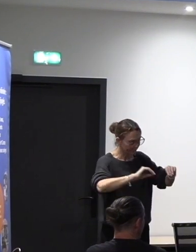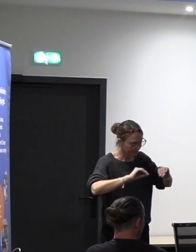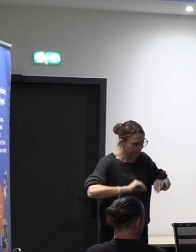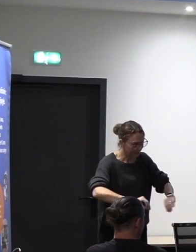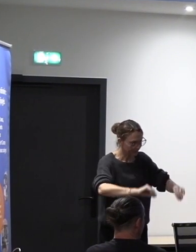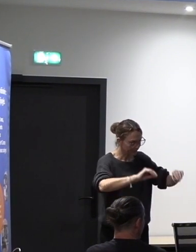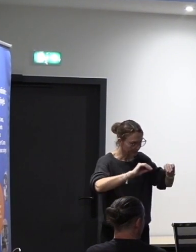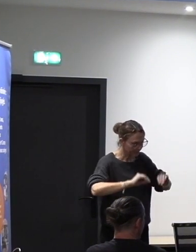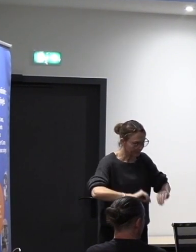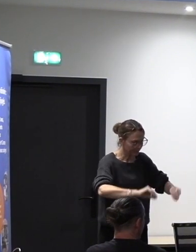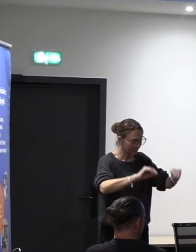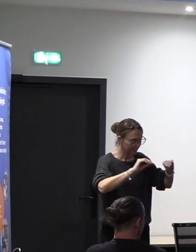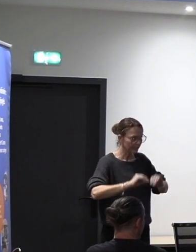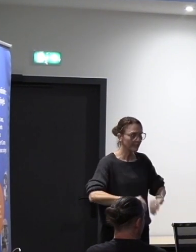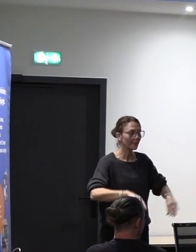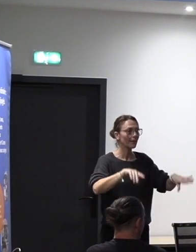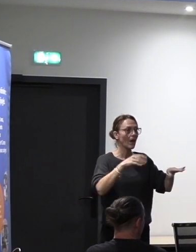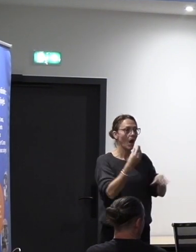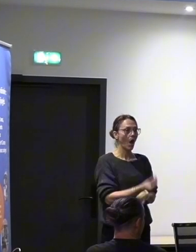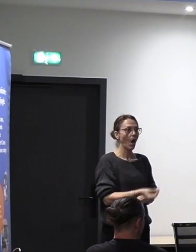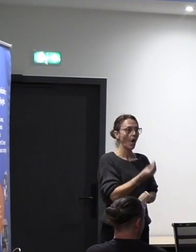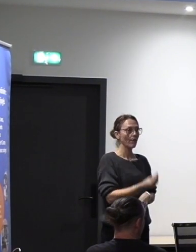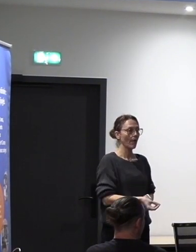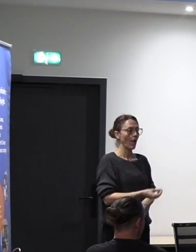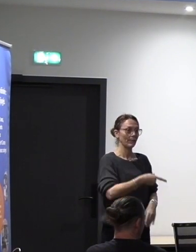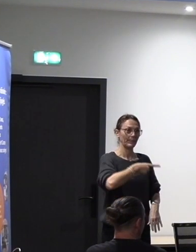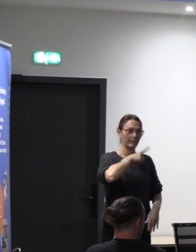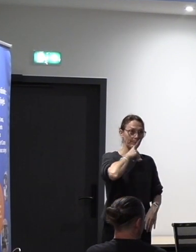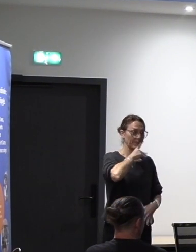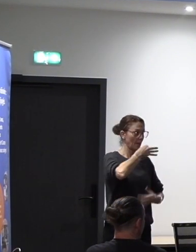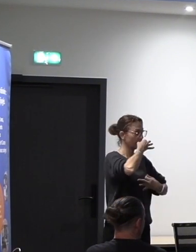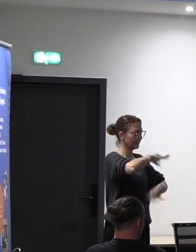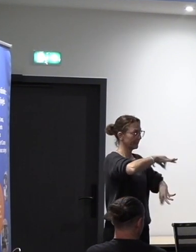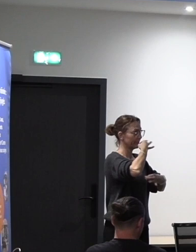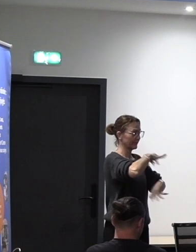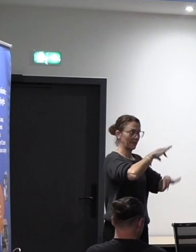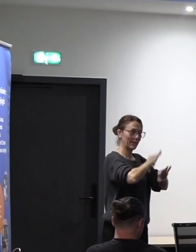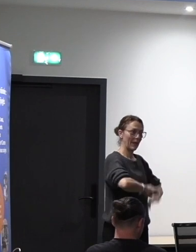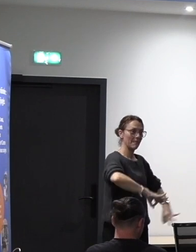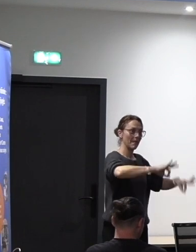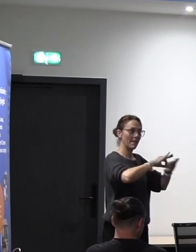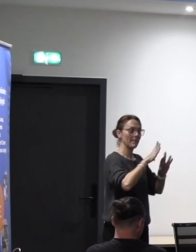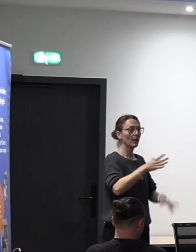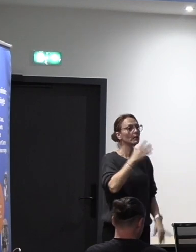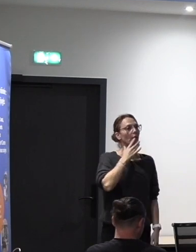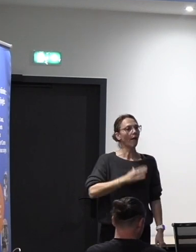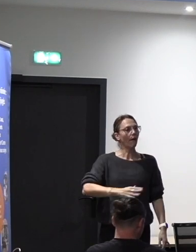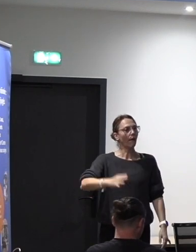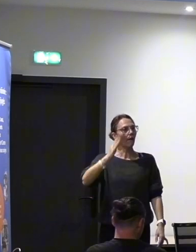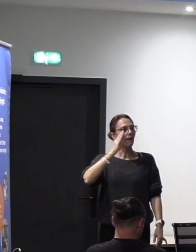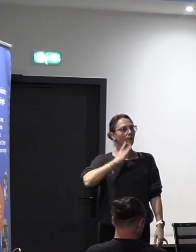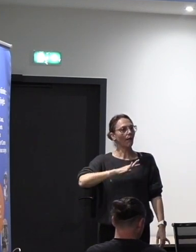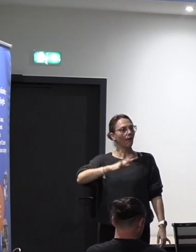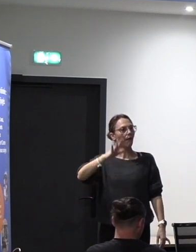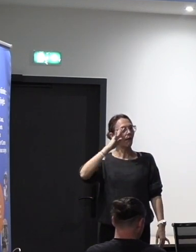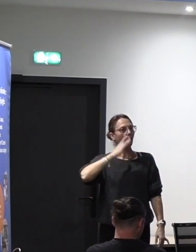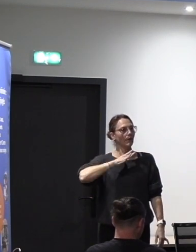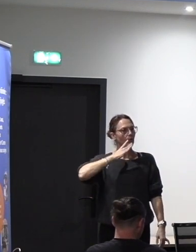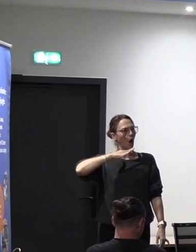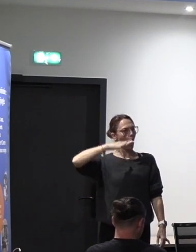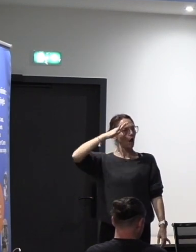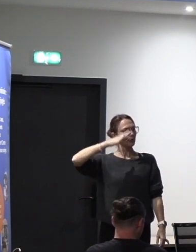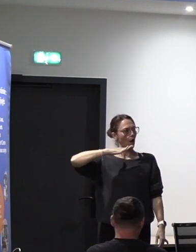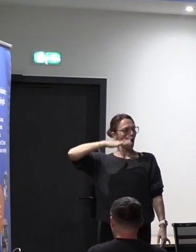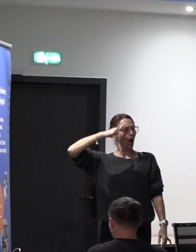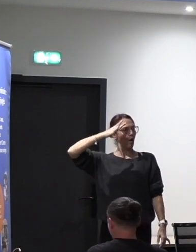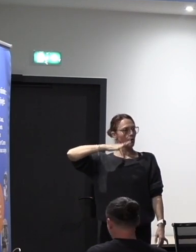y a une petite vidéo de 7 enfants qui ne parlaient pas. Et bien, ils chantent, alors ils chantent comme il peut chanter, mais ils chantent un peu rigoletto, mais